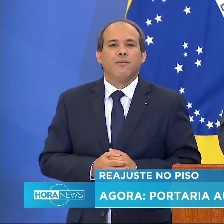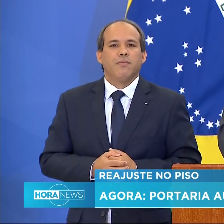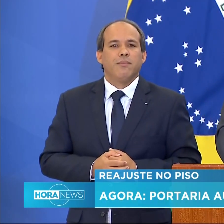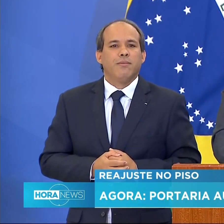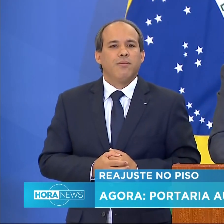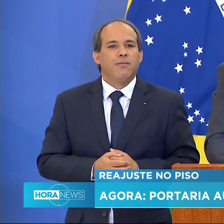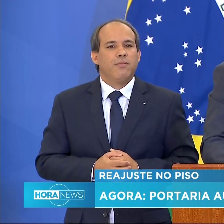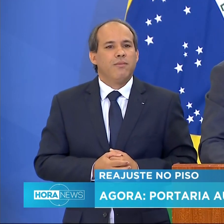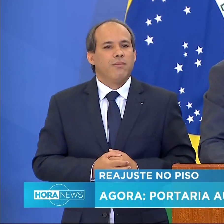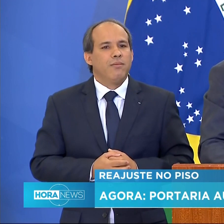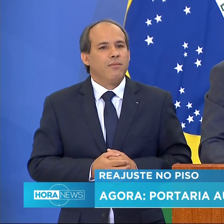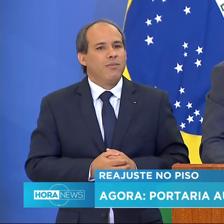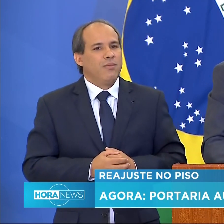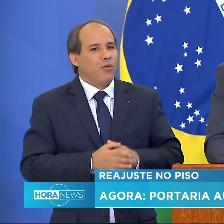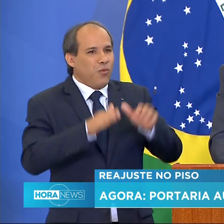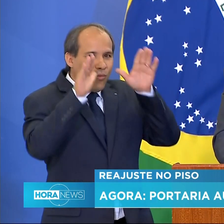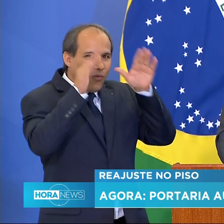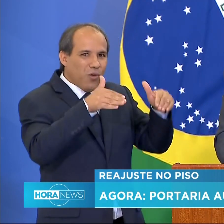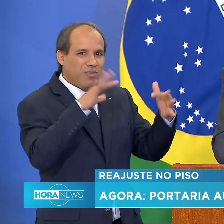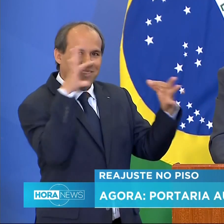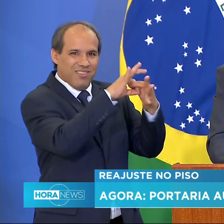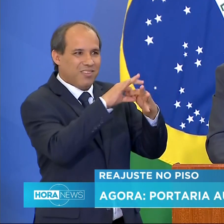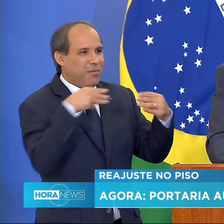indo aí de encontro ao nosso Ministério da Educação.